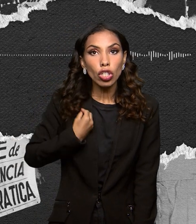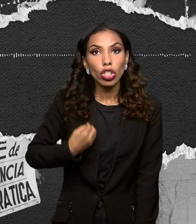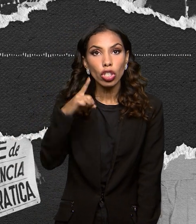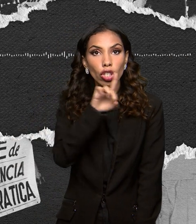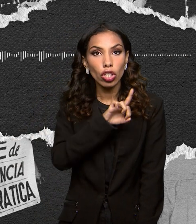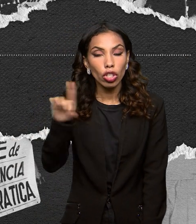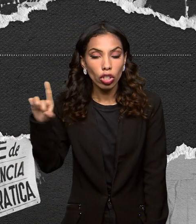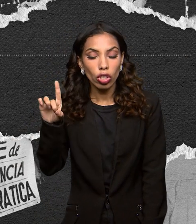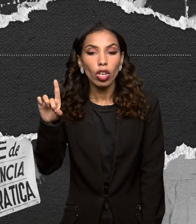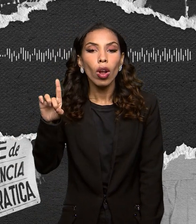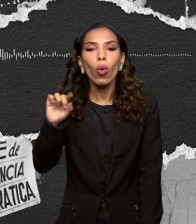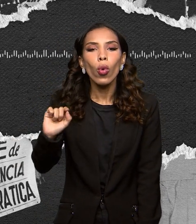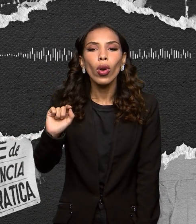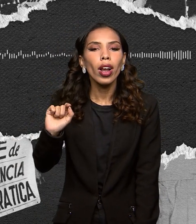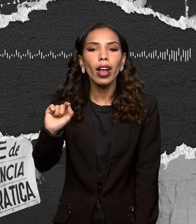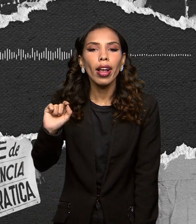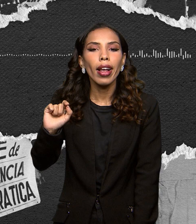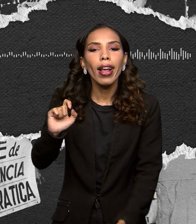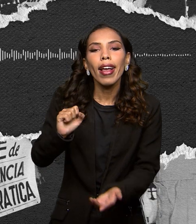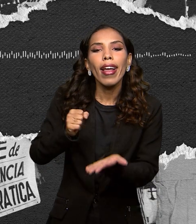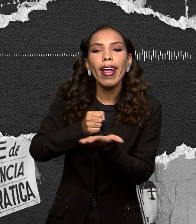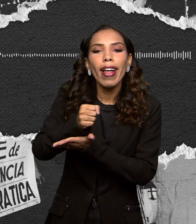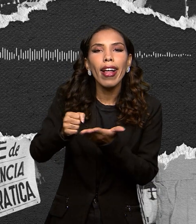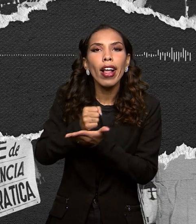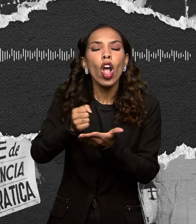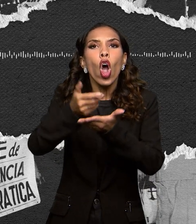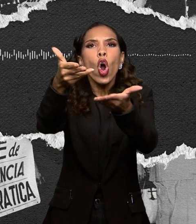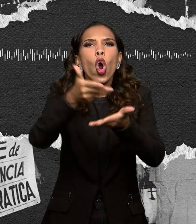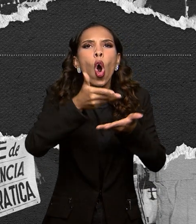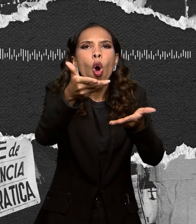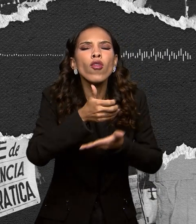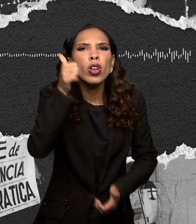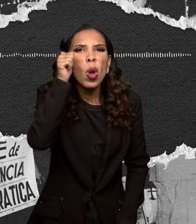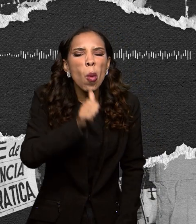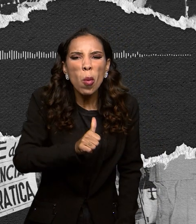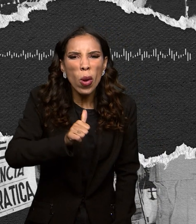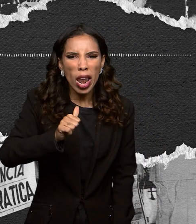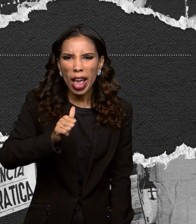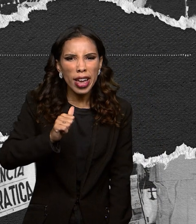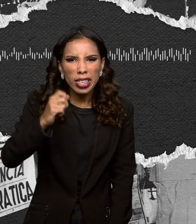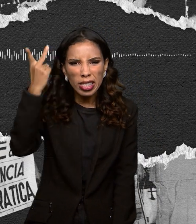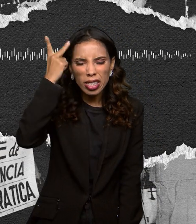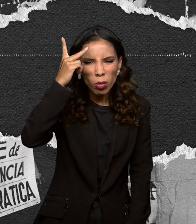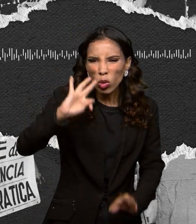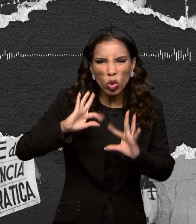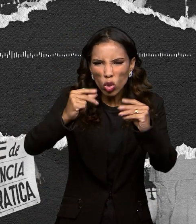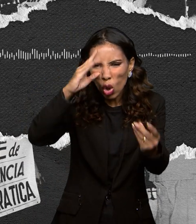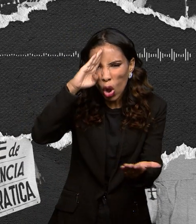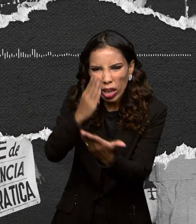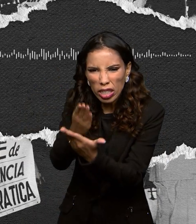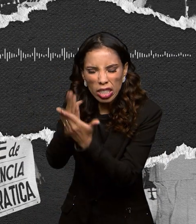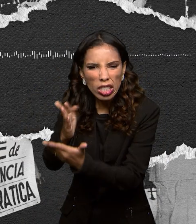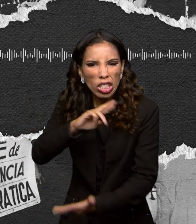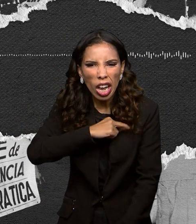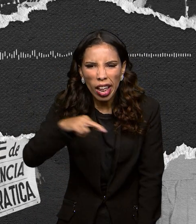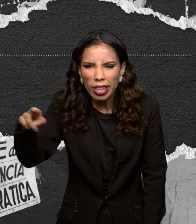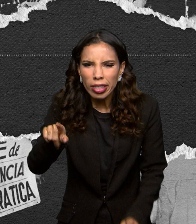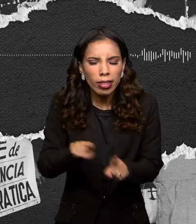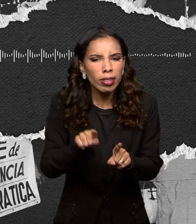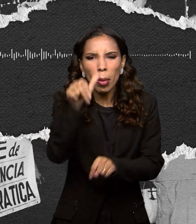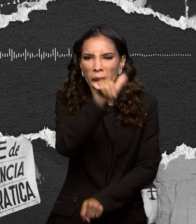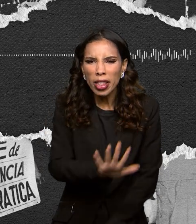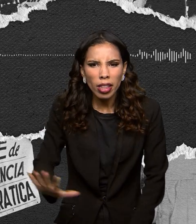às reformas de base. Convidam-se as mulheres de São Paulo, de todos os credos e de todas as